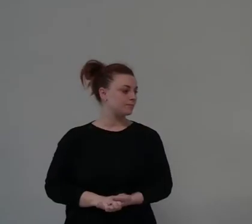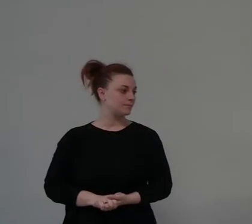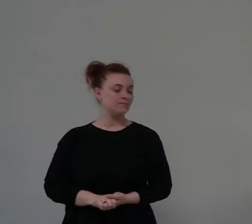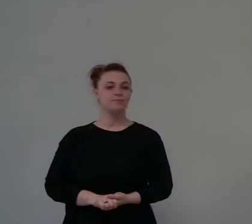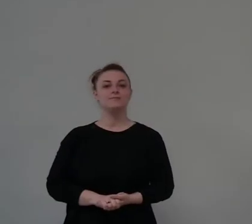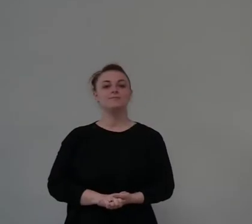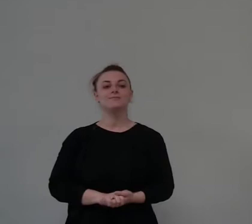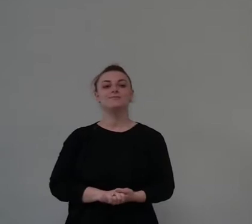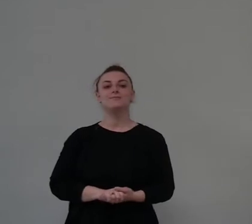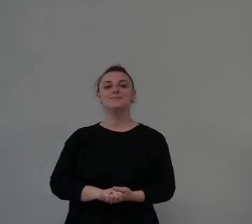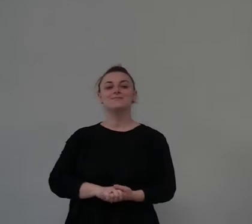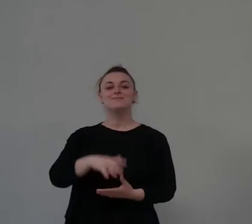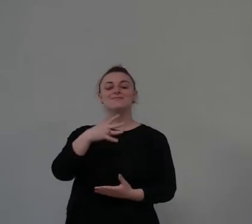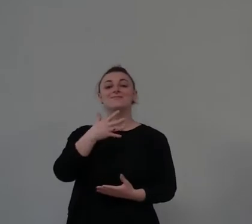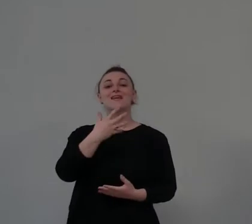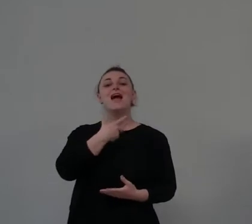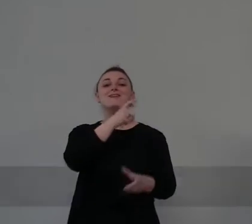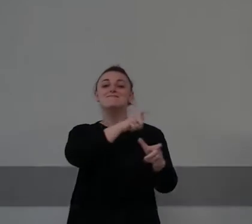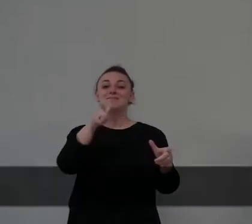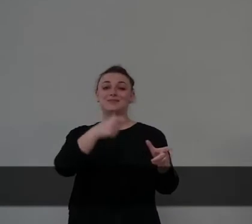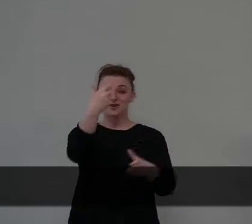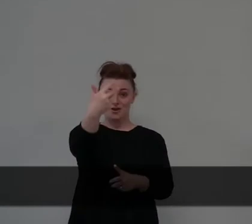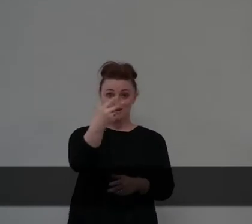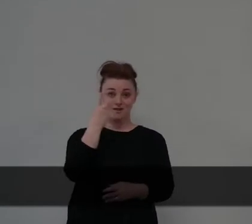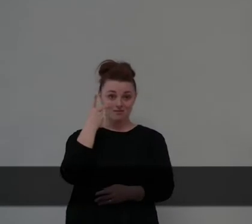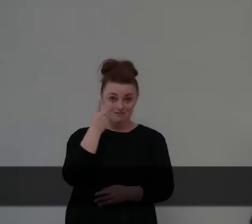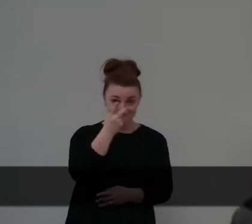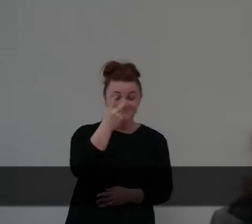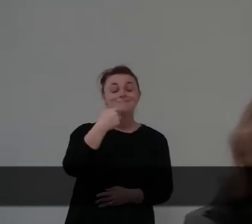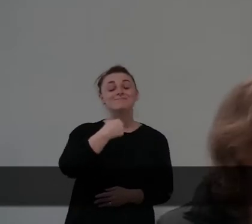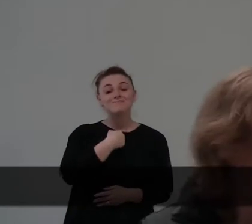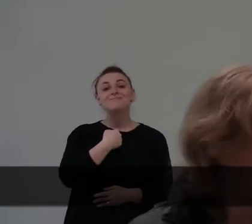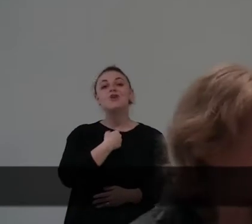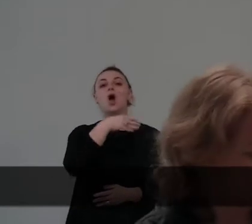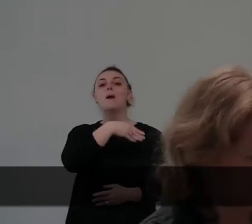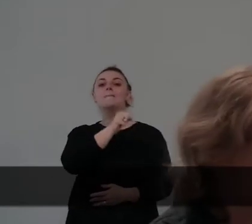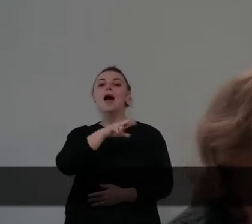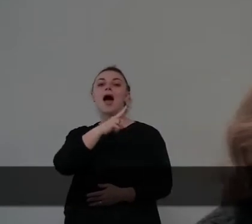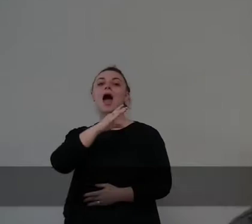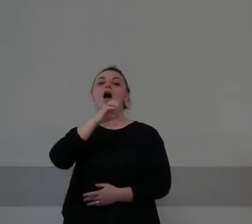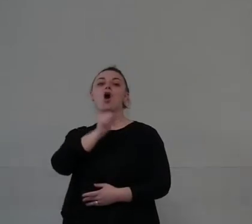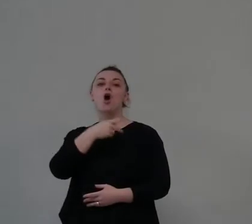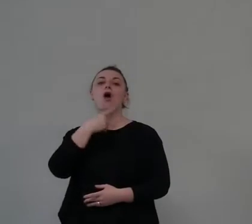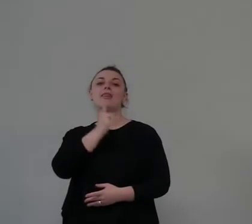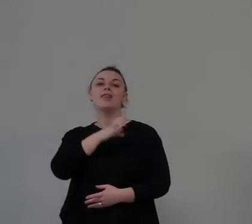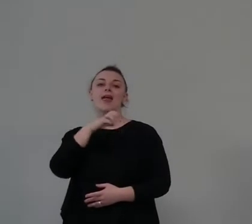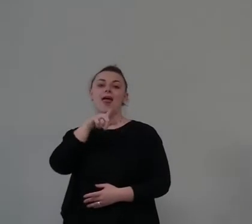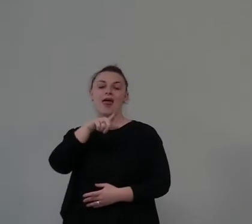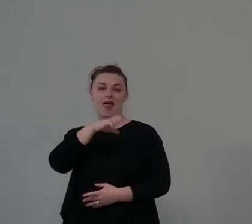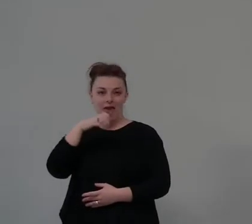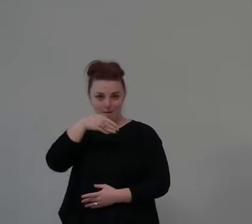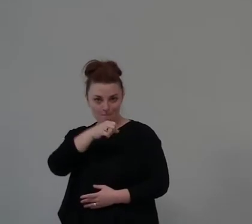Per quelli che stanno vedendo il video, mi presento, sono Marco Delle Monache, il pastore della Chiesa Evangelica della Vera Vita. Oggi